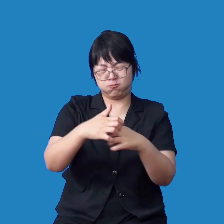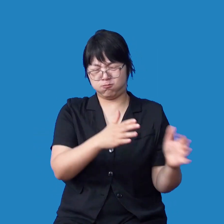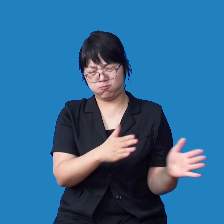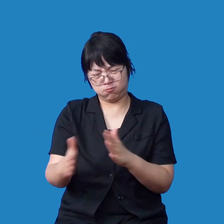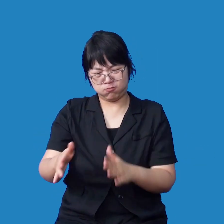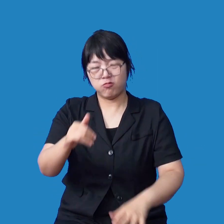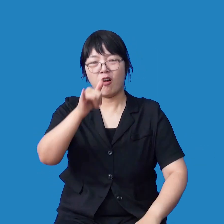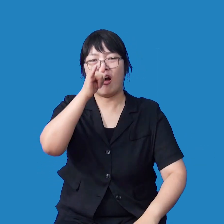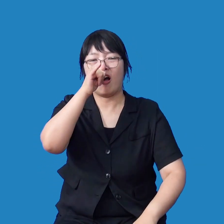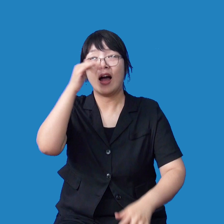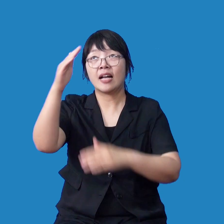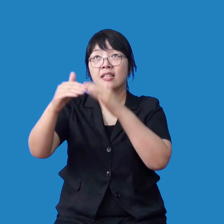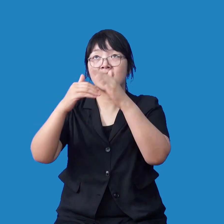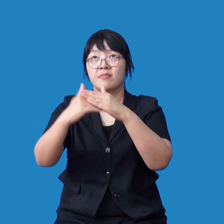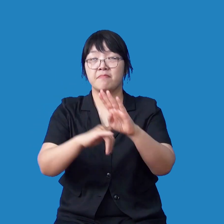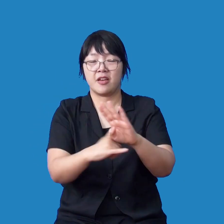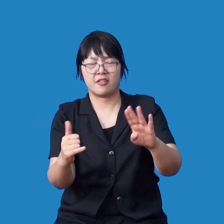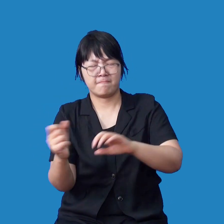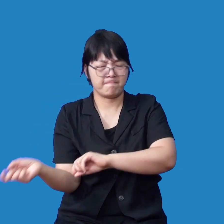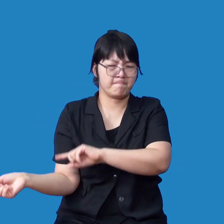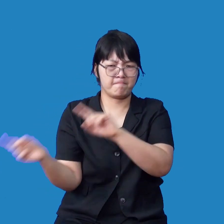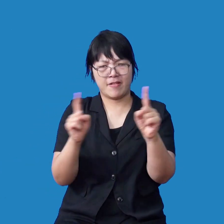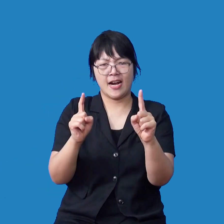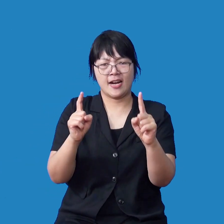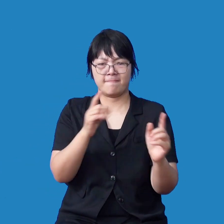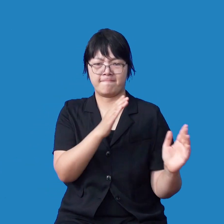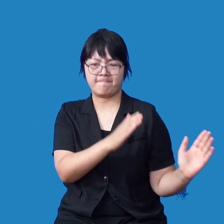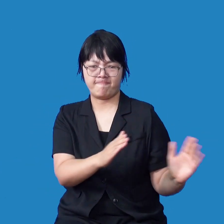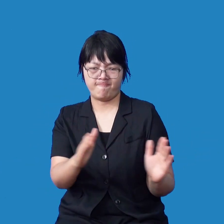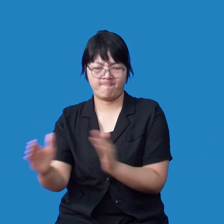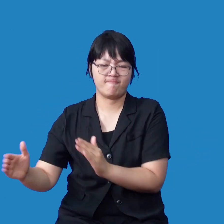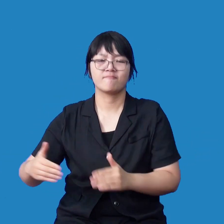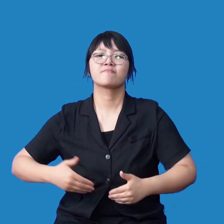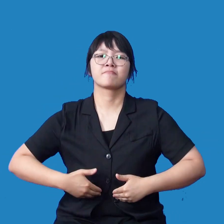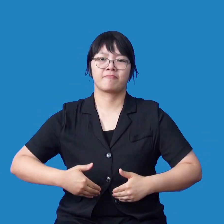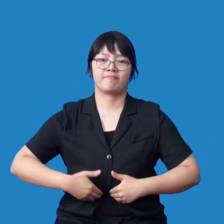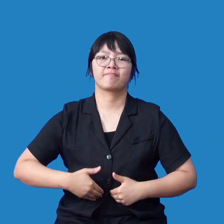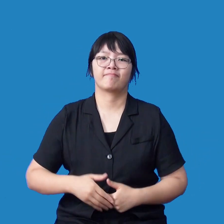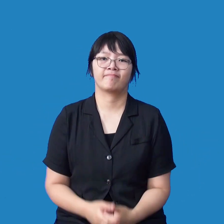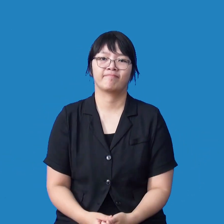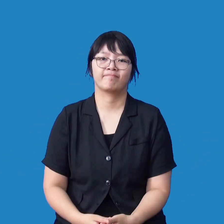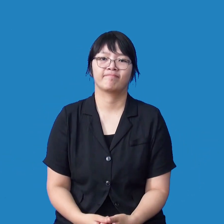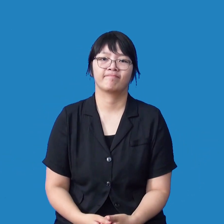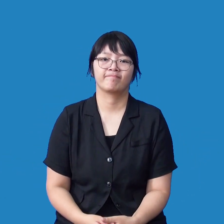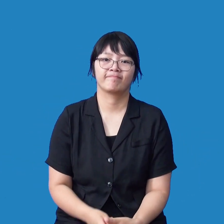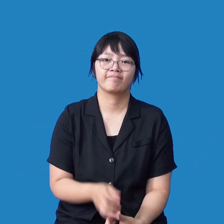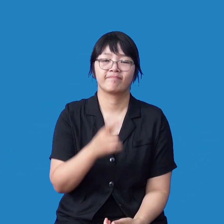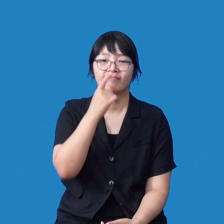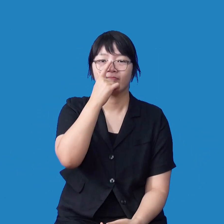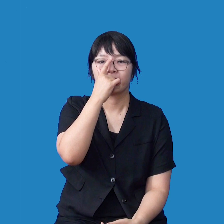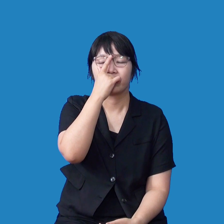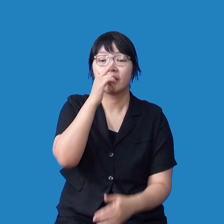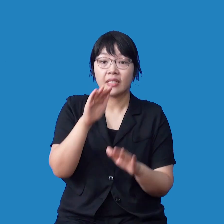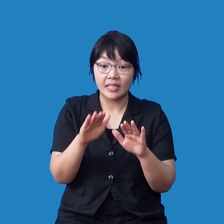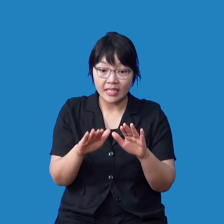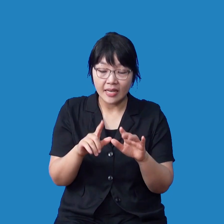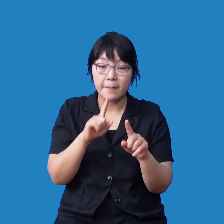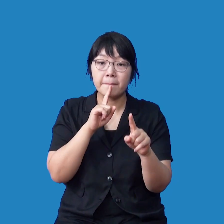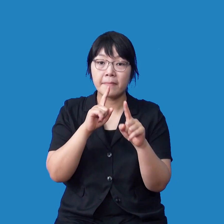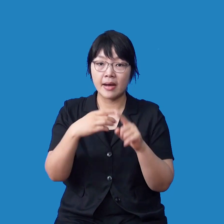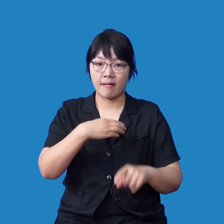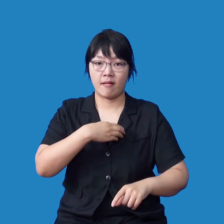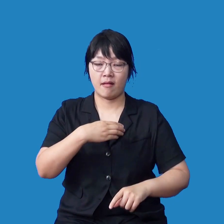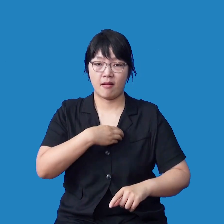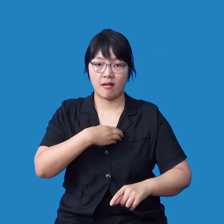백성들을 깨워야 한다고, 그들이 일어나 준비해야 한다고. 자, 이 경고를